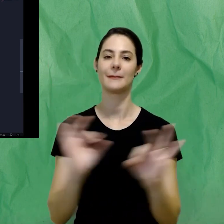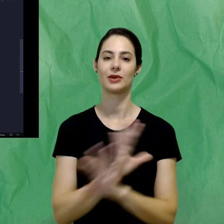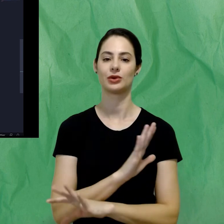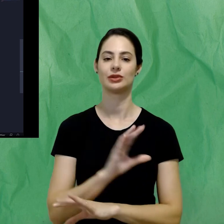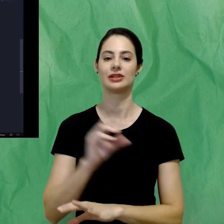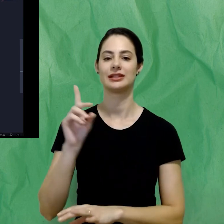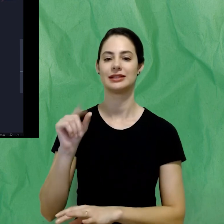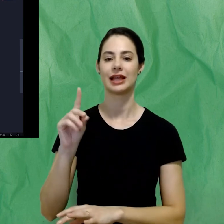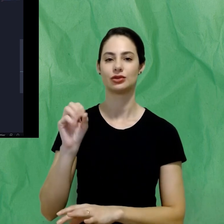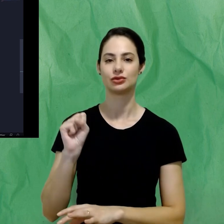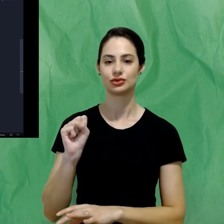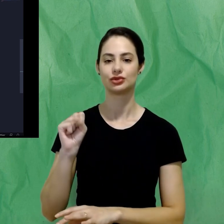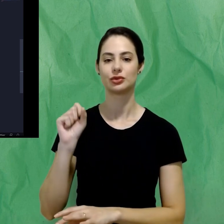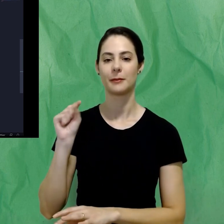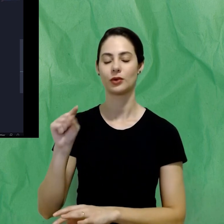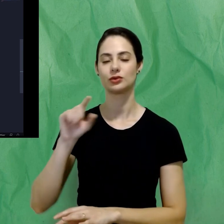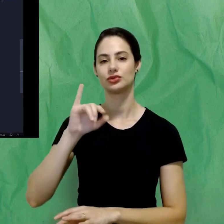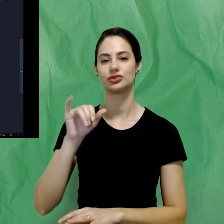nome dados.json.